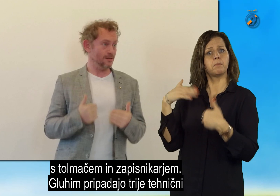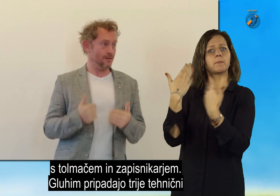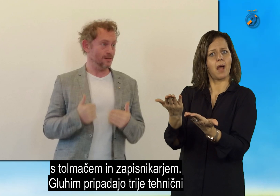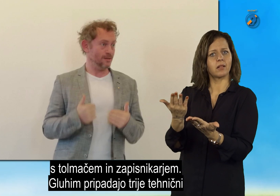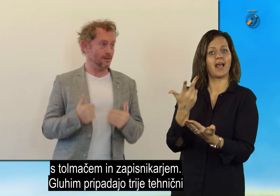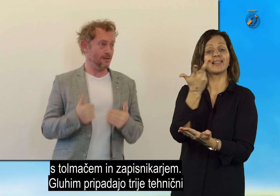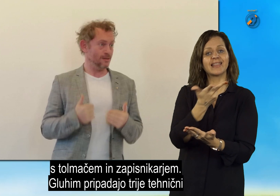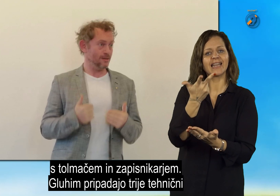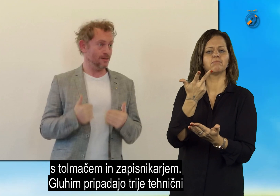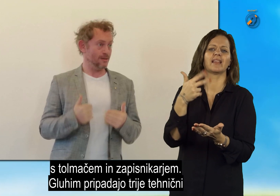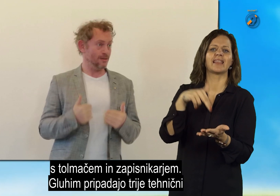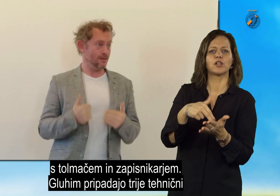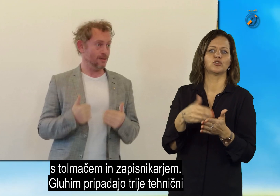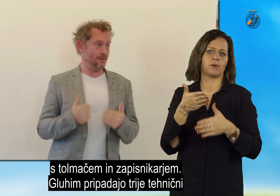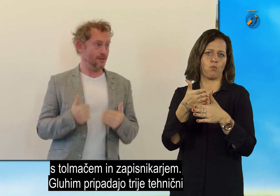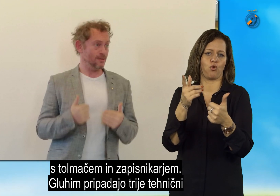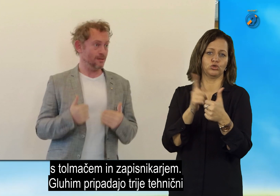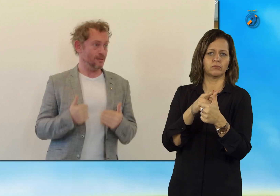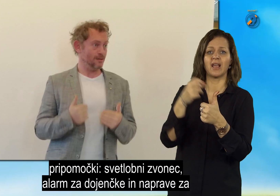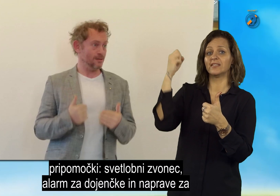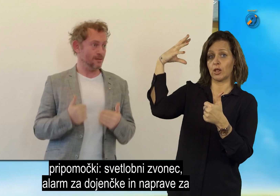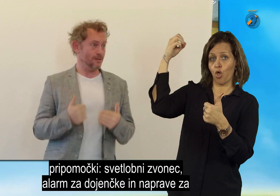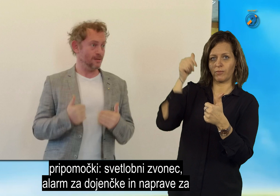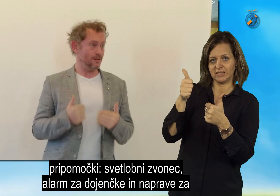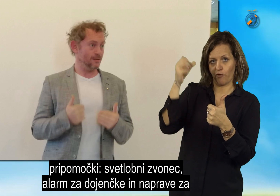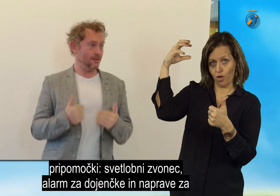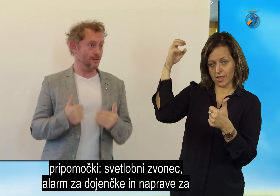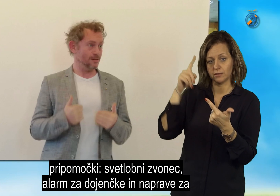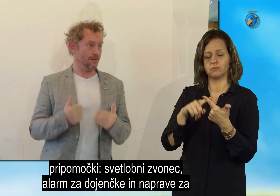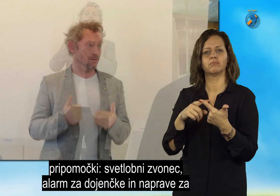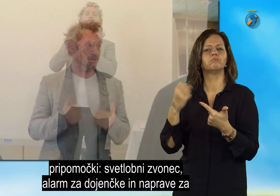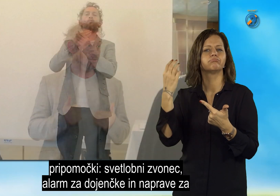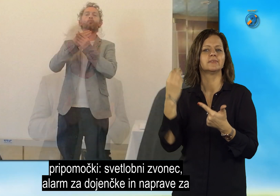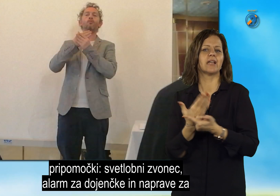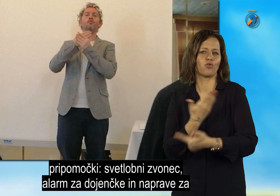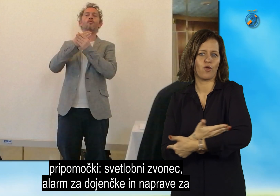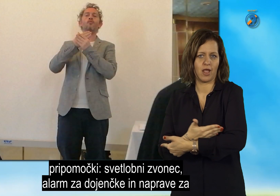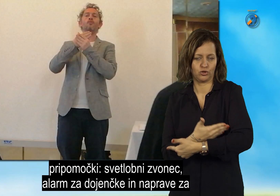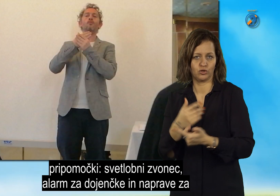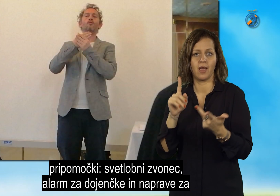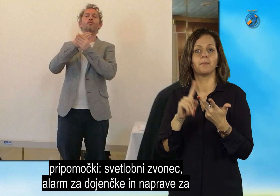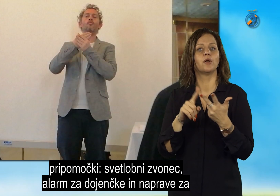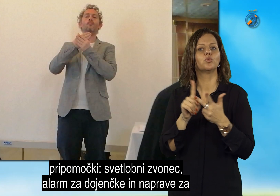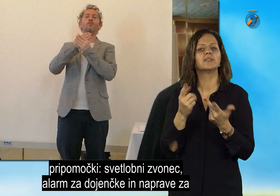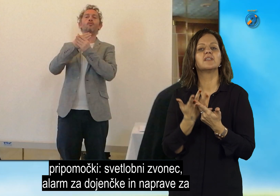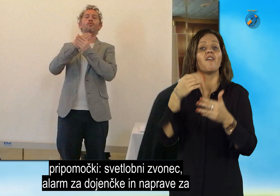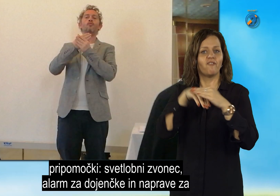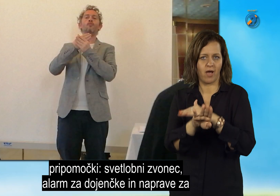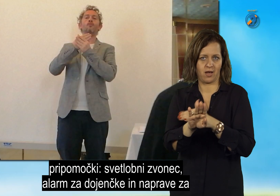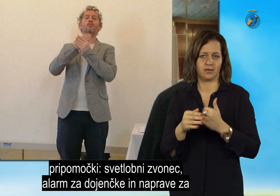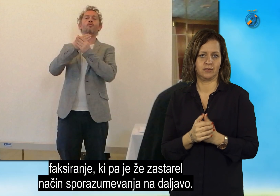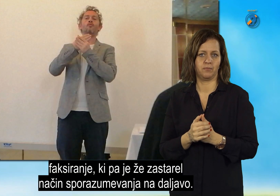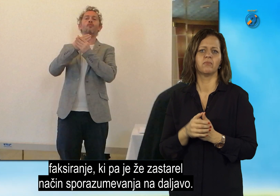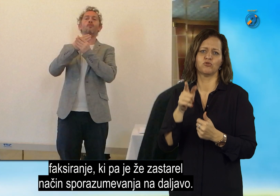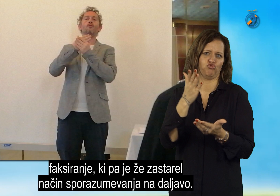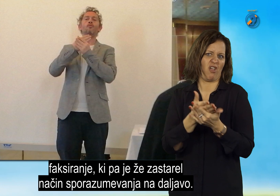Gluhim pripadajo 3 tehnični pripomočki: svetlobni zvonec, alarm za dojenčke in naprave za faksiranje, ki